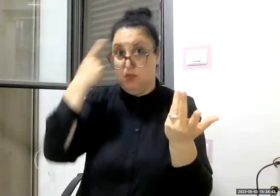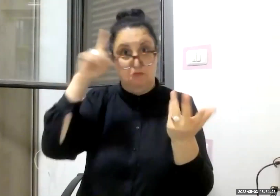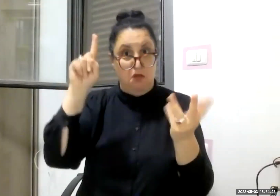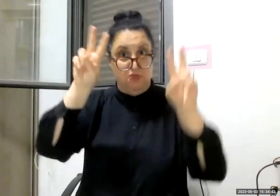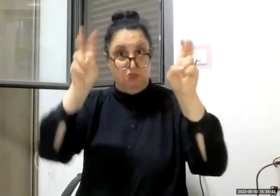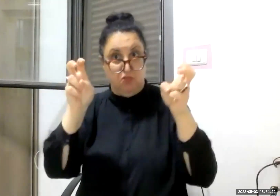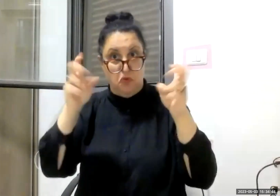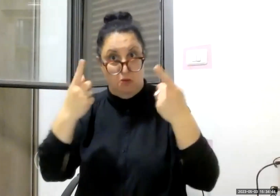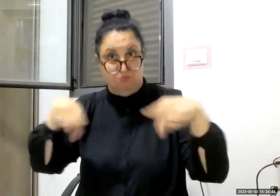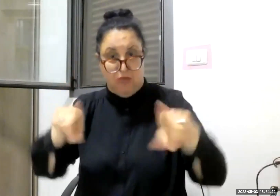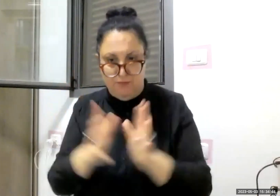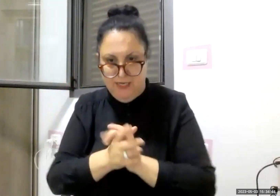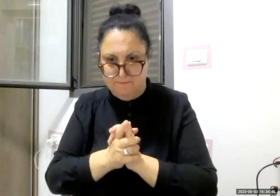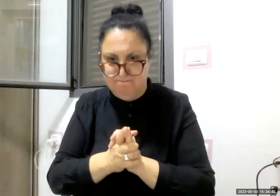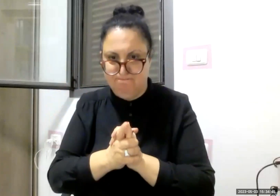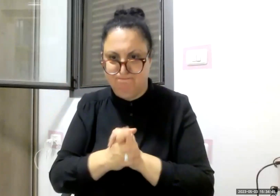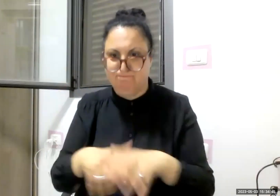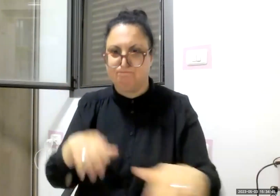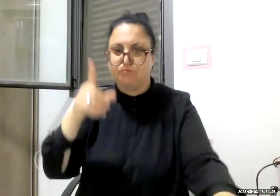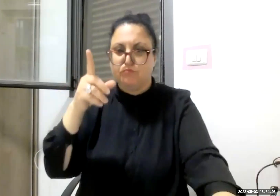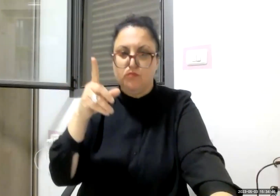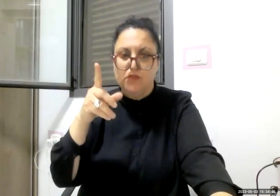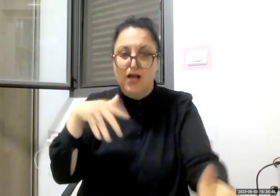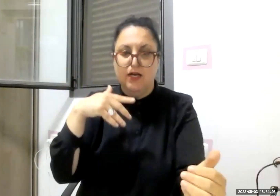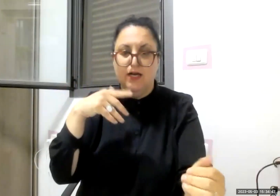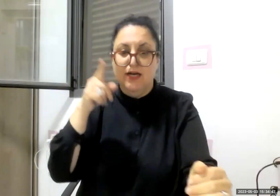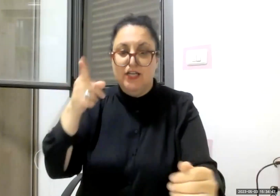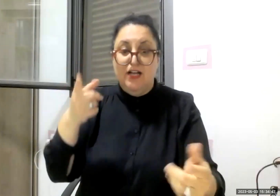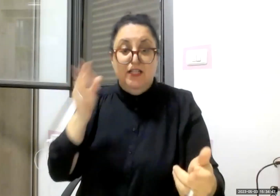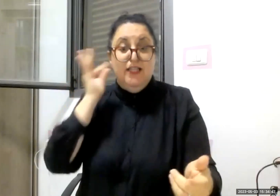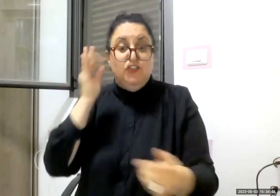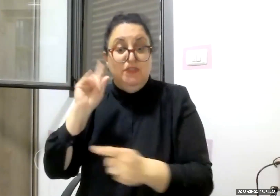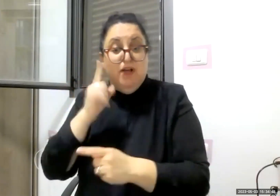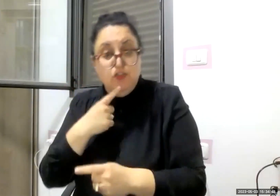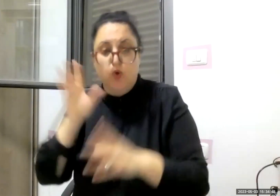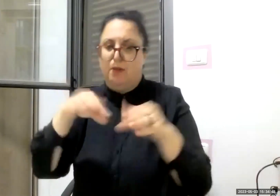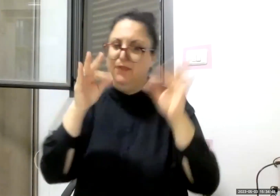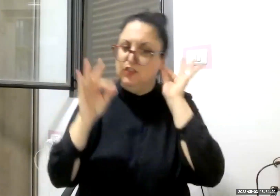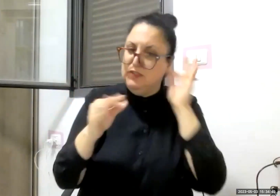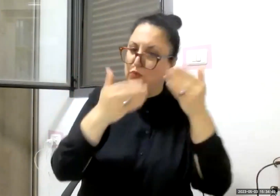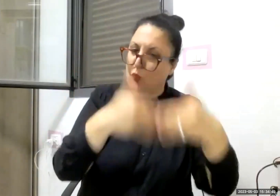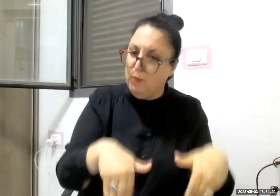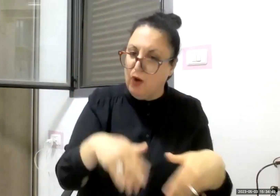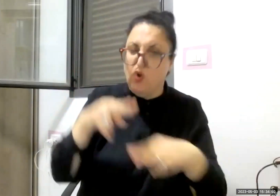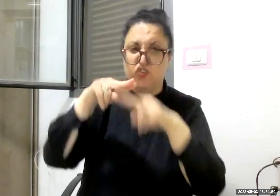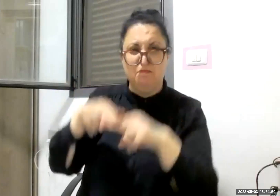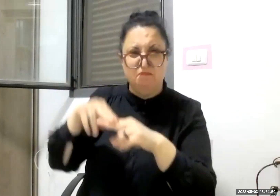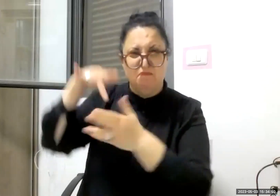שנשלטת על ידי הגברים אז אני חושבת על זה במקביל ולא במקום נשים חרשות וגם